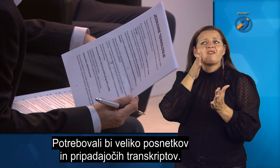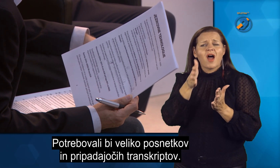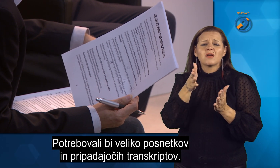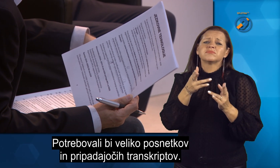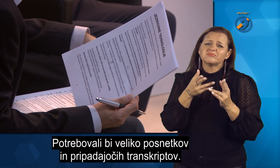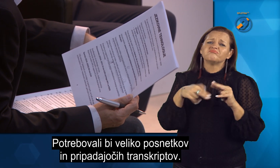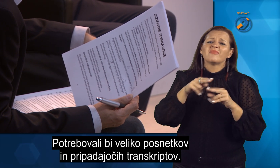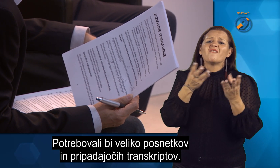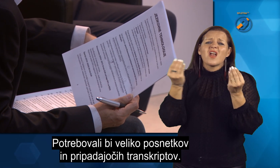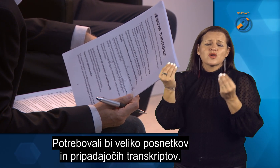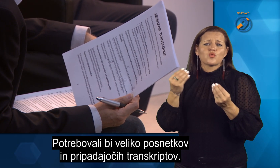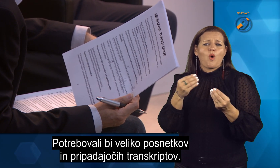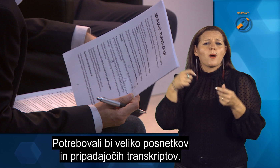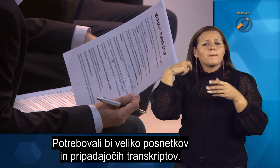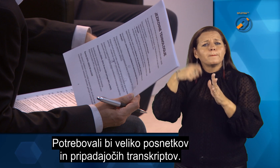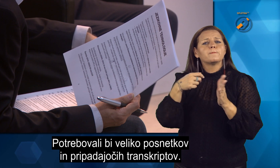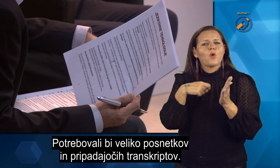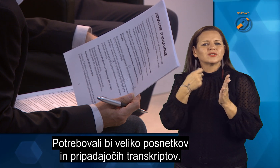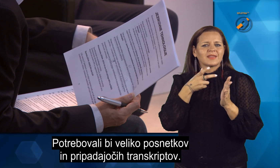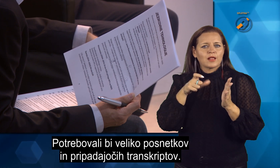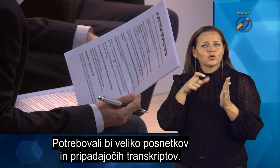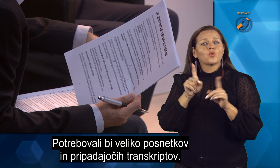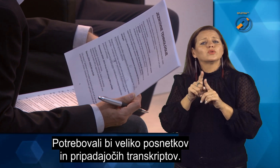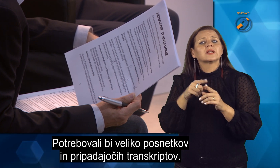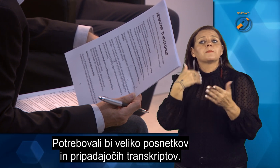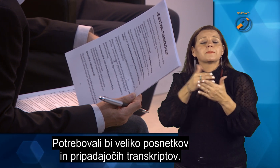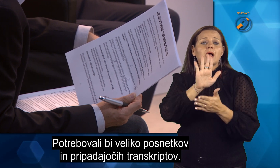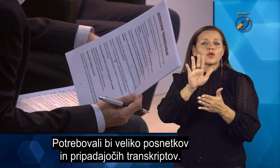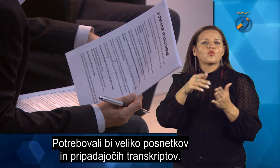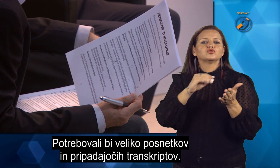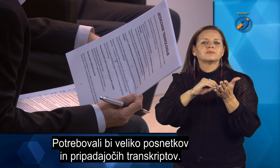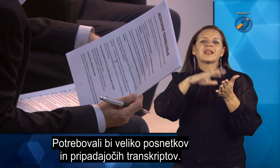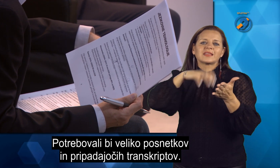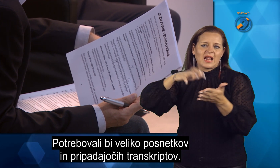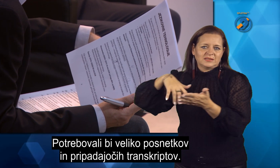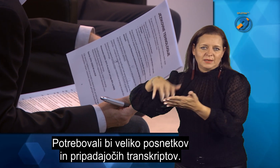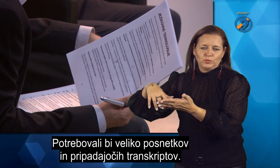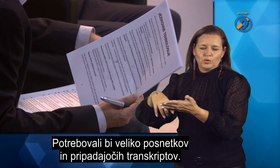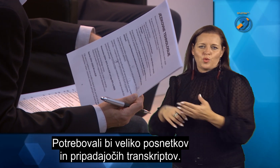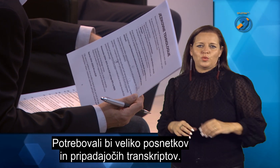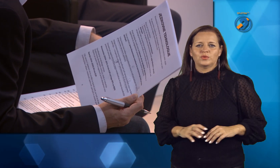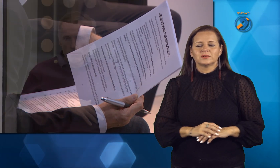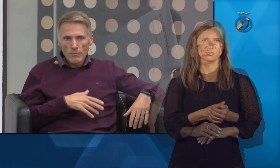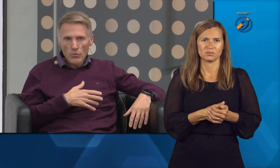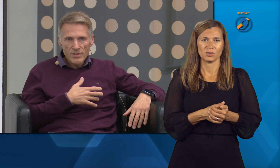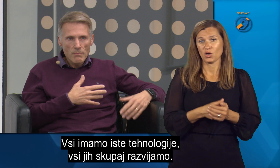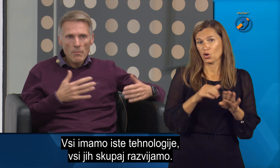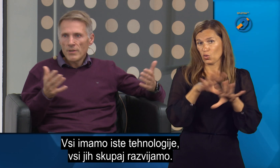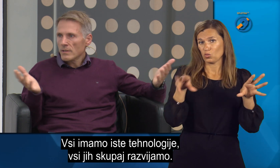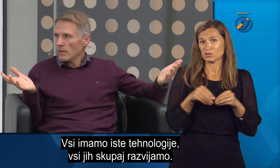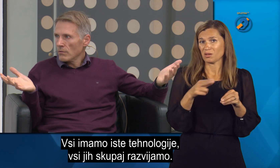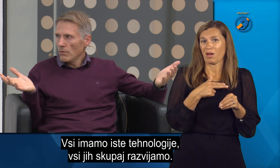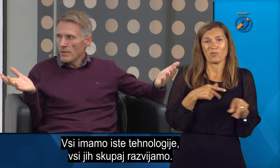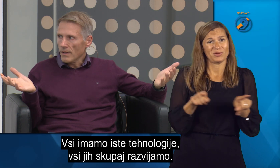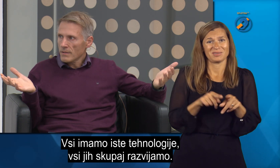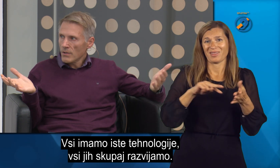Potrebovali bi veliko posnetkov in pripadajočih transkriptov. Vsi imamo